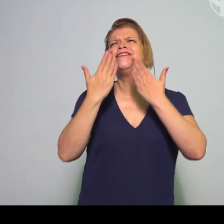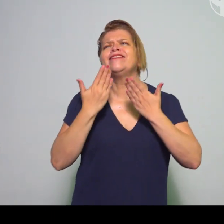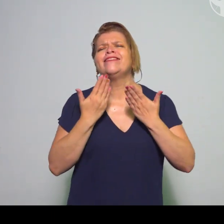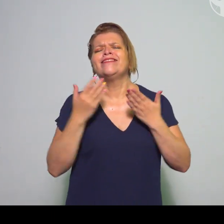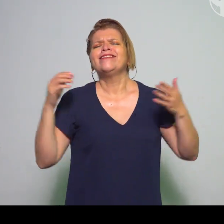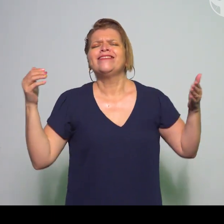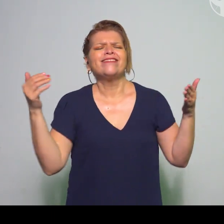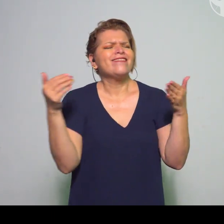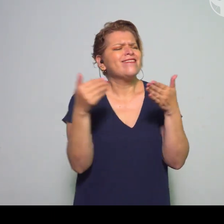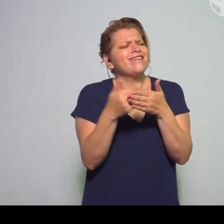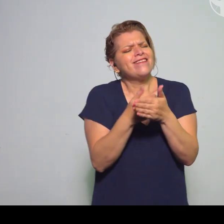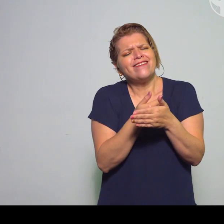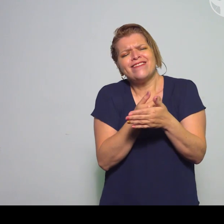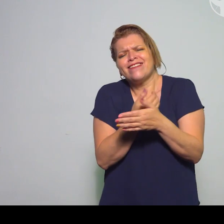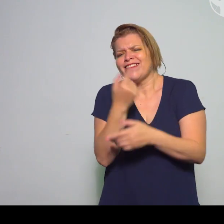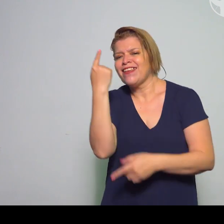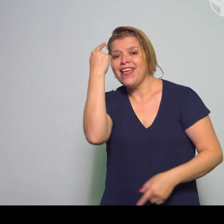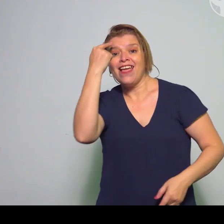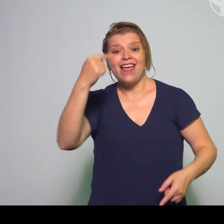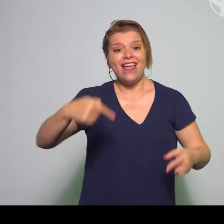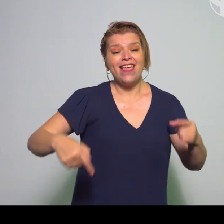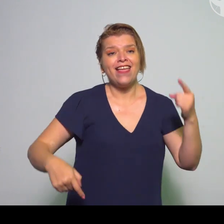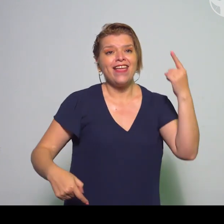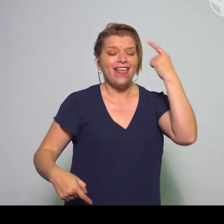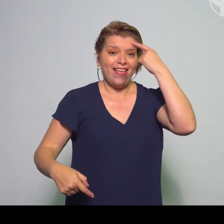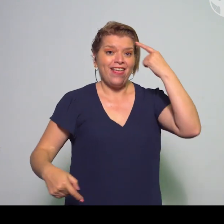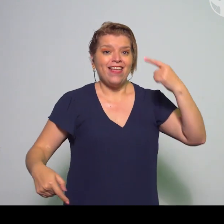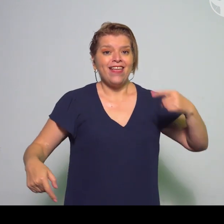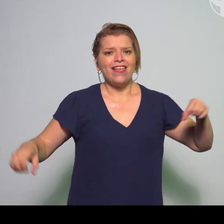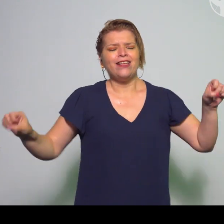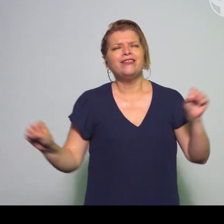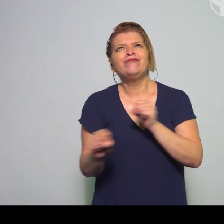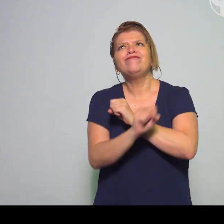Misericordias nuevas me das cada